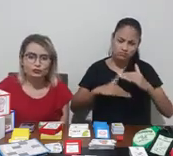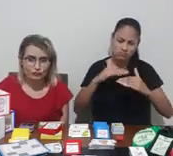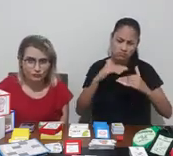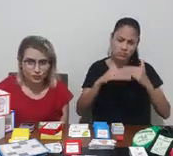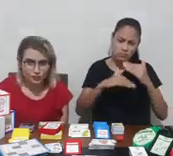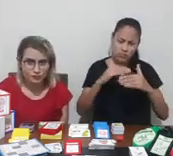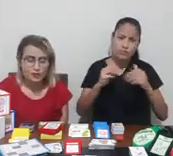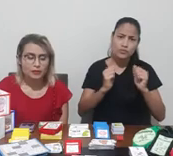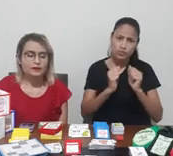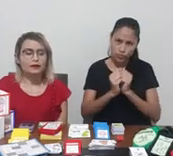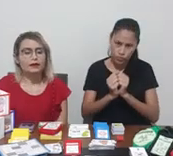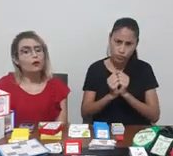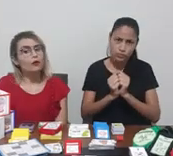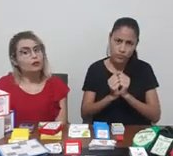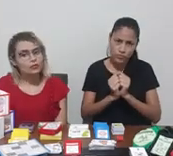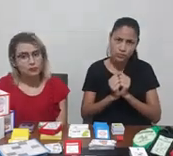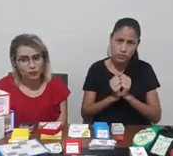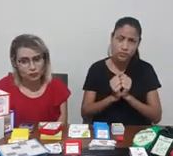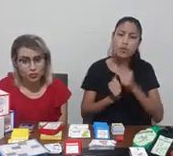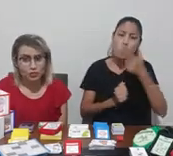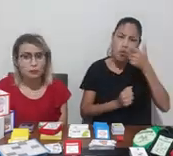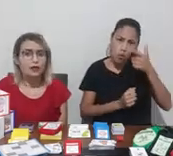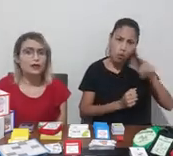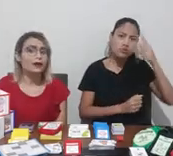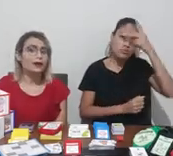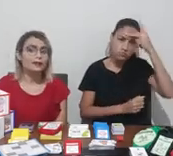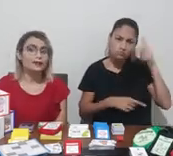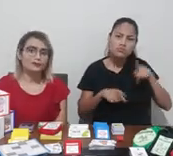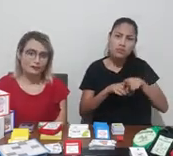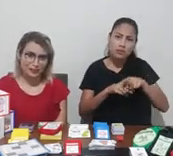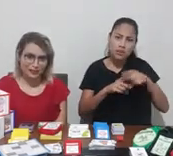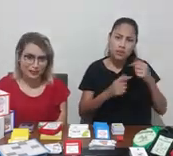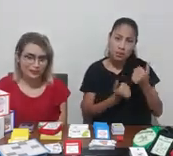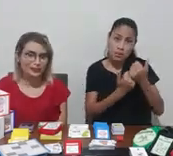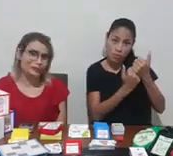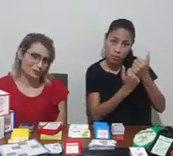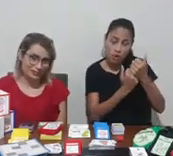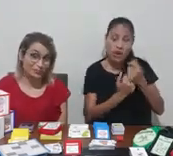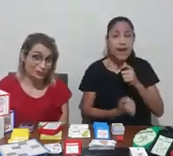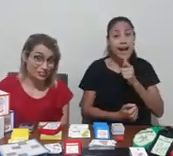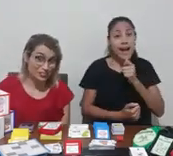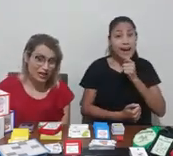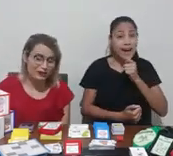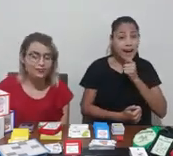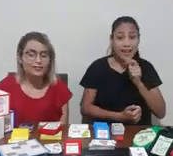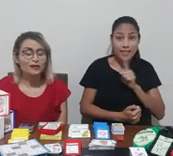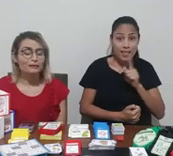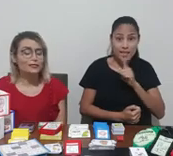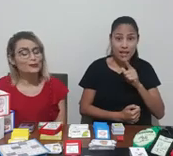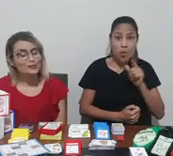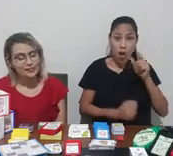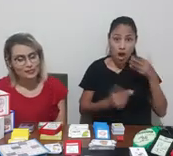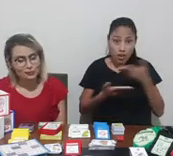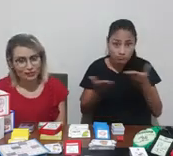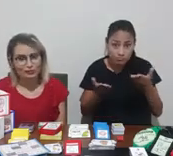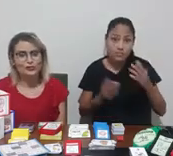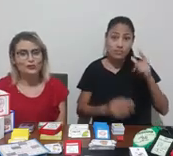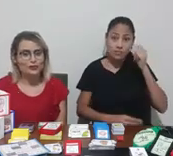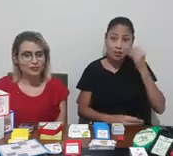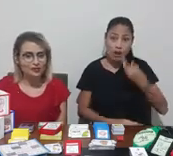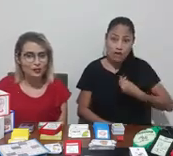projeto juntas, né, com outras pessoas também, que ainda não apareceram nas nossas lives, mas com certeza em